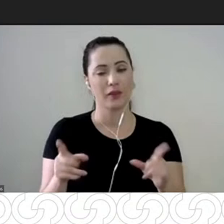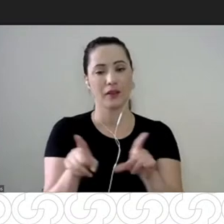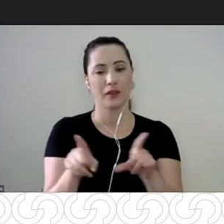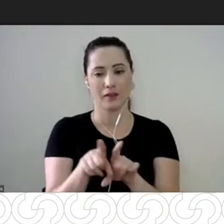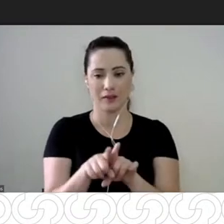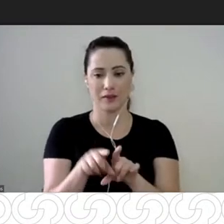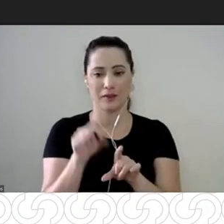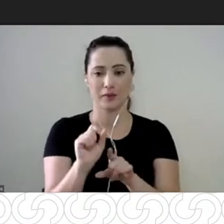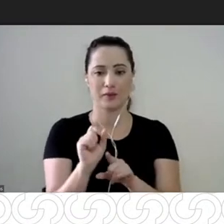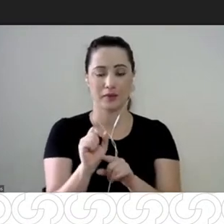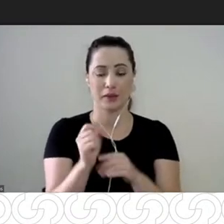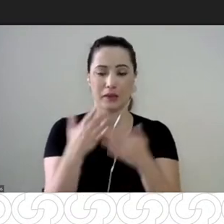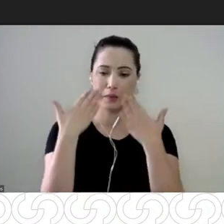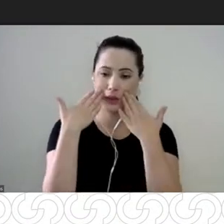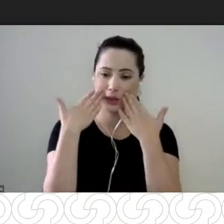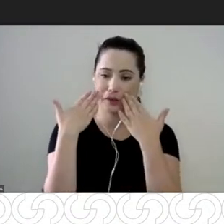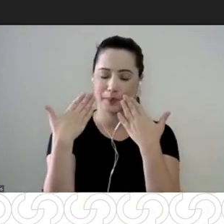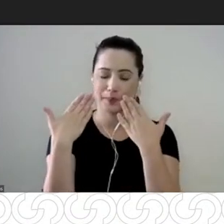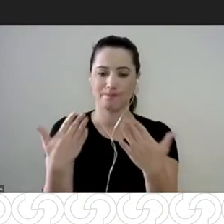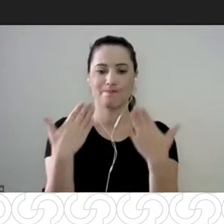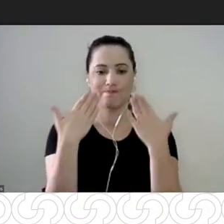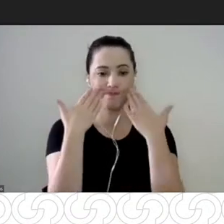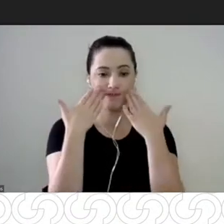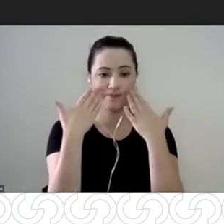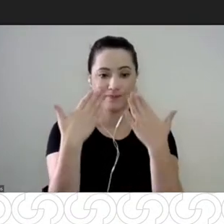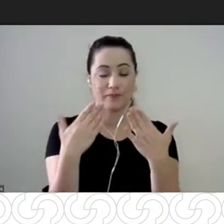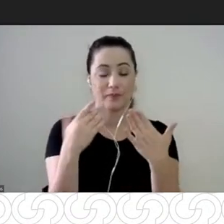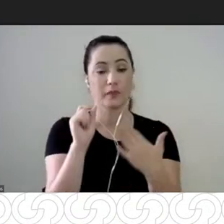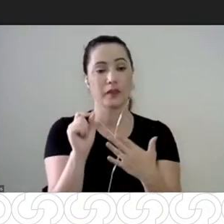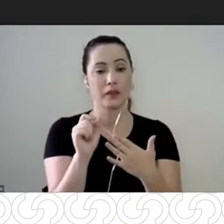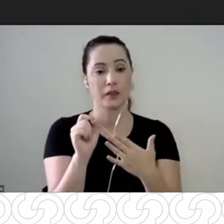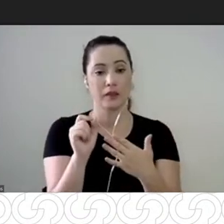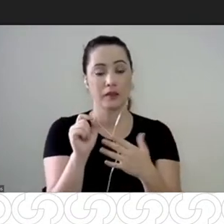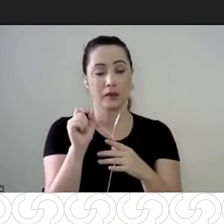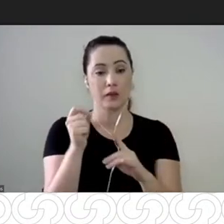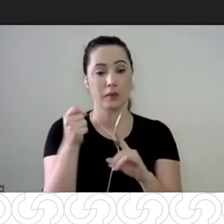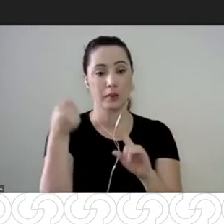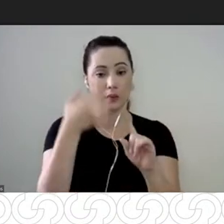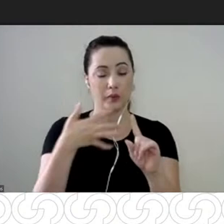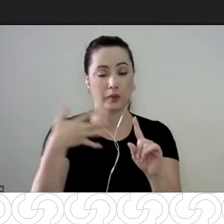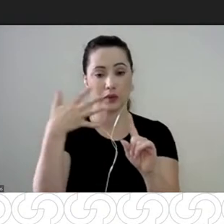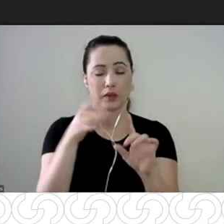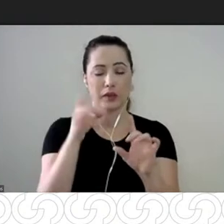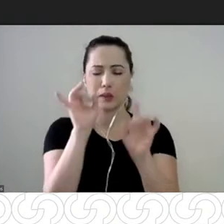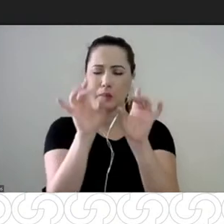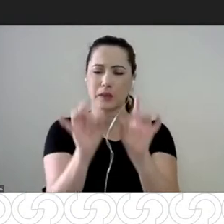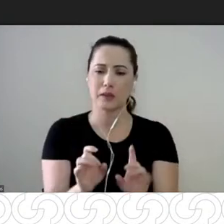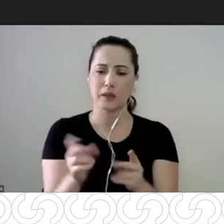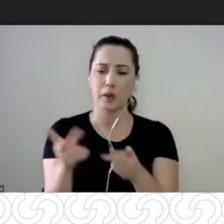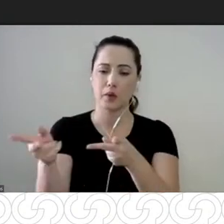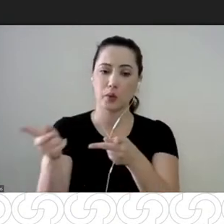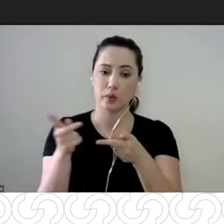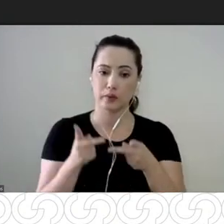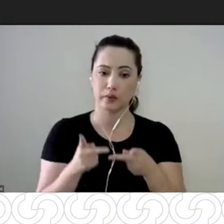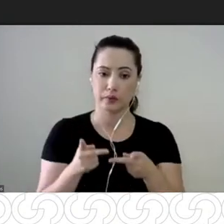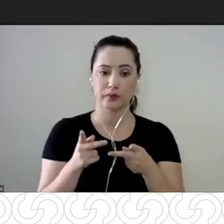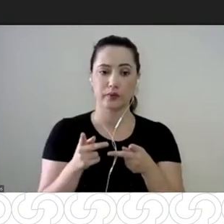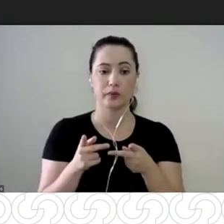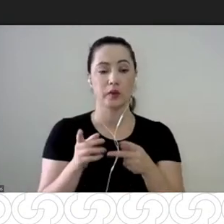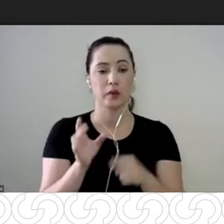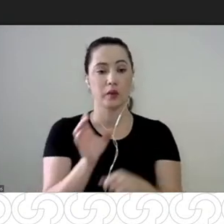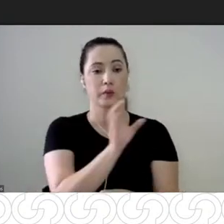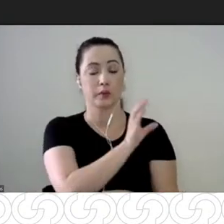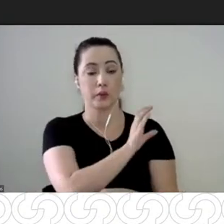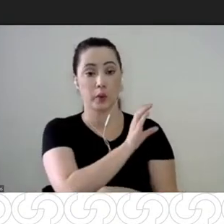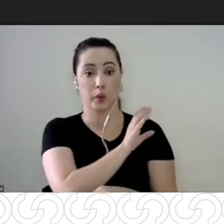e as apresentações dos palestrantes especialmente convidados, coordenados